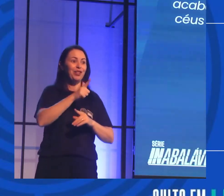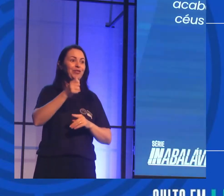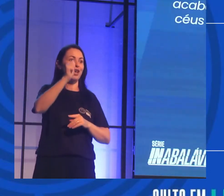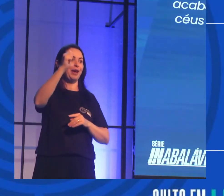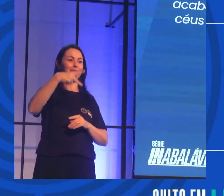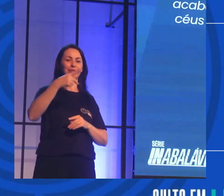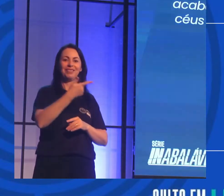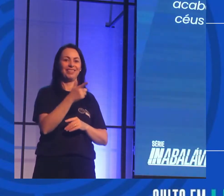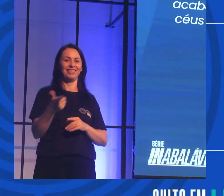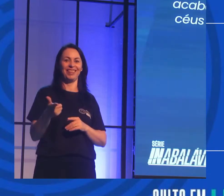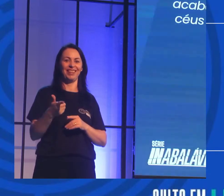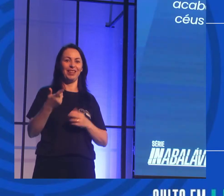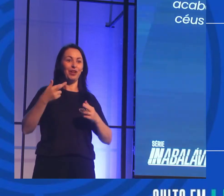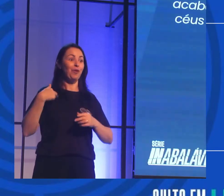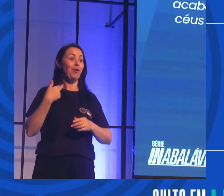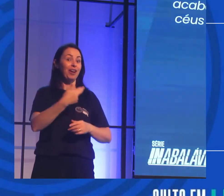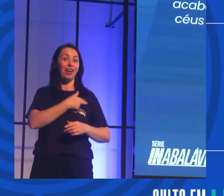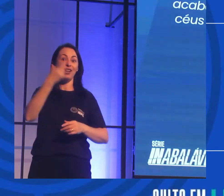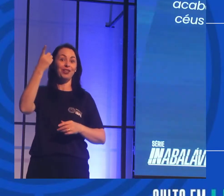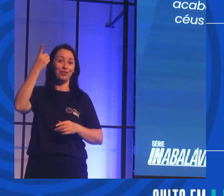levado para a eternidade.